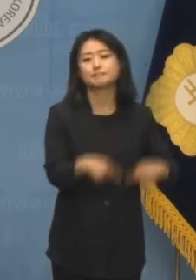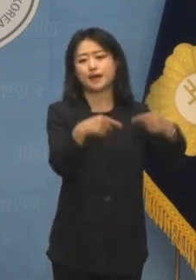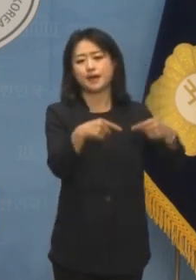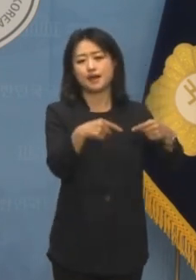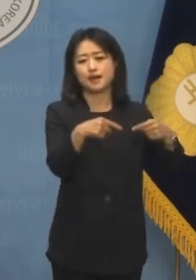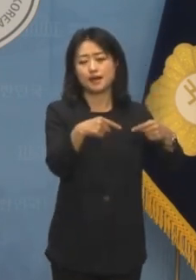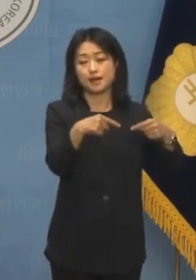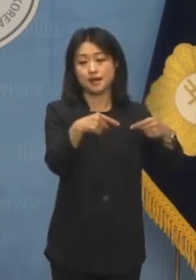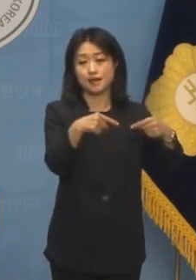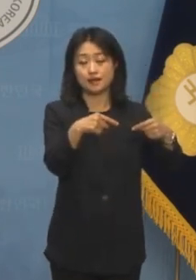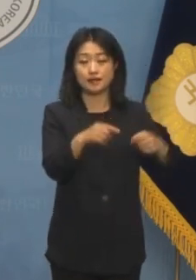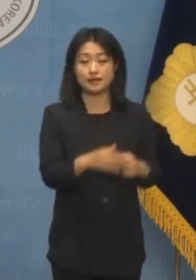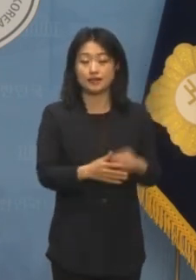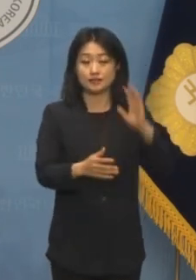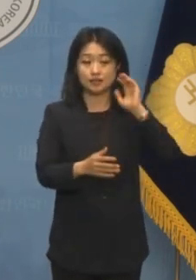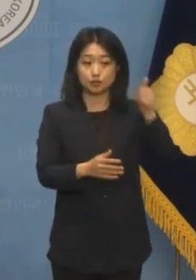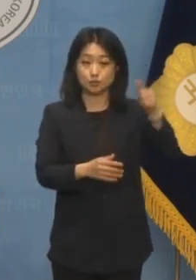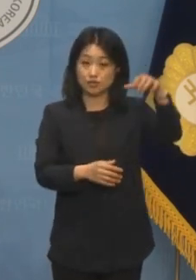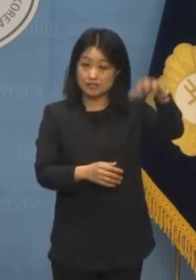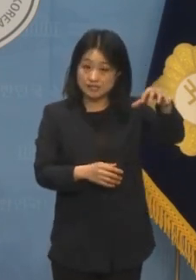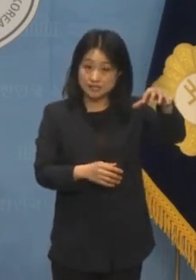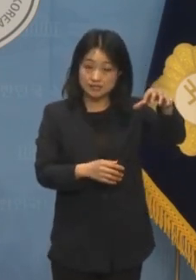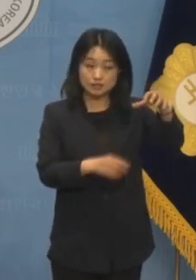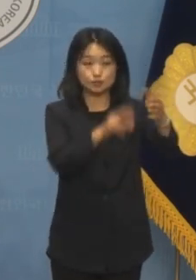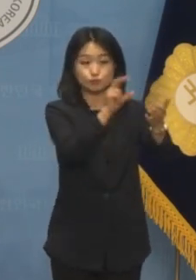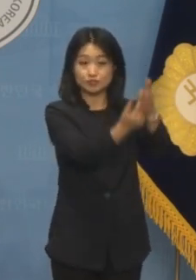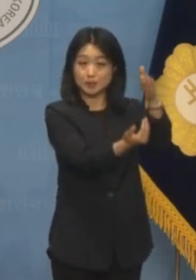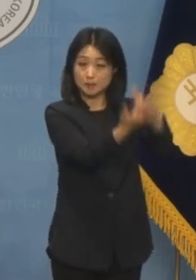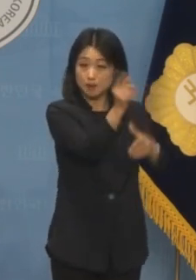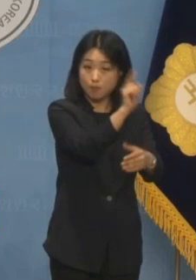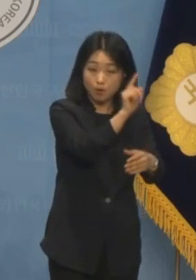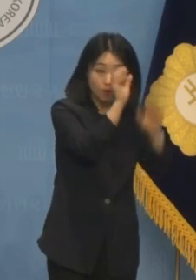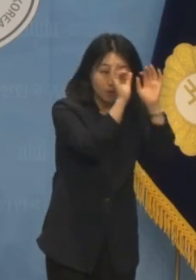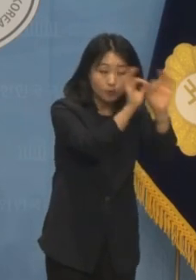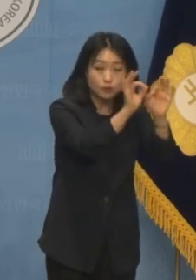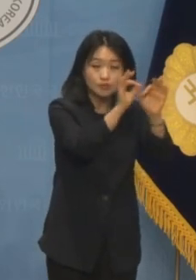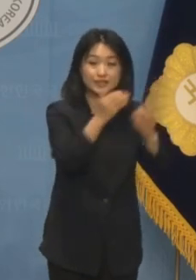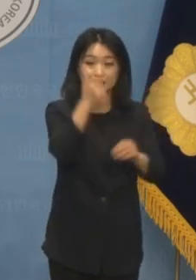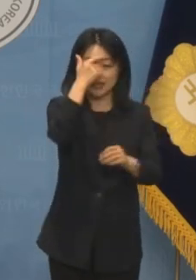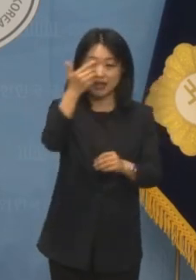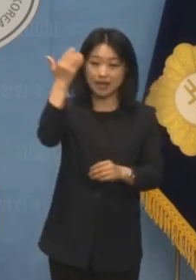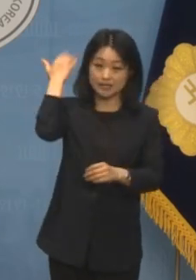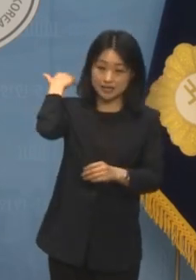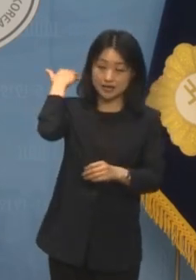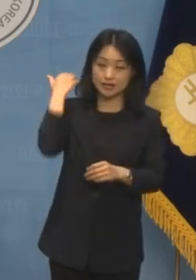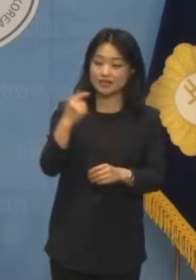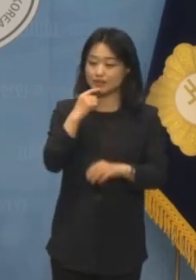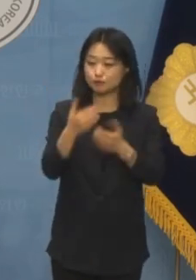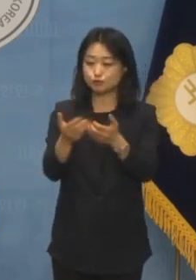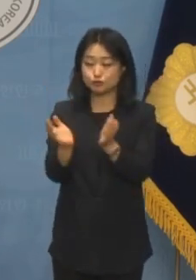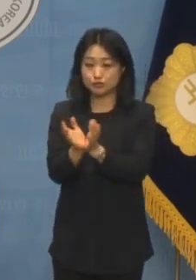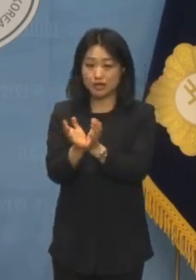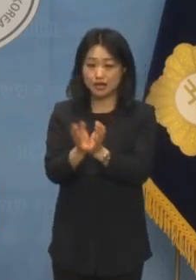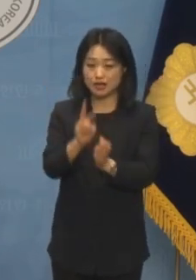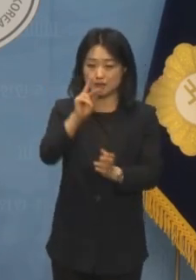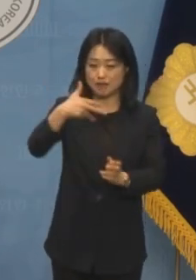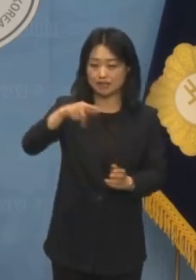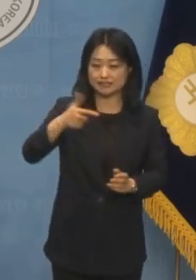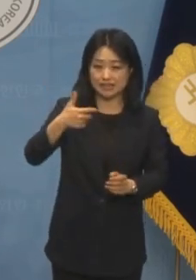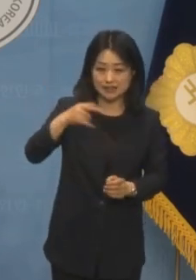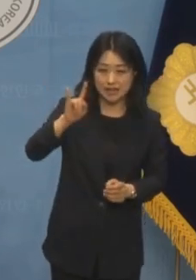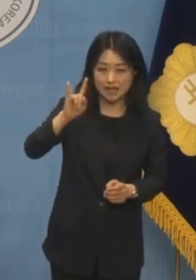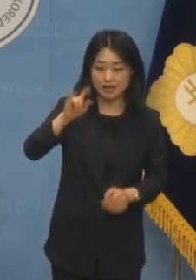종부세 완전 폐지 구상을 촉발한 것은 박찬대 의원과 고민정 의원 등 더불어민주당